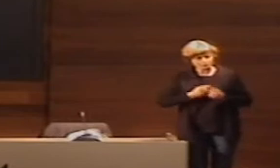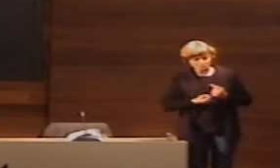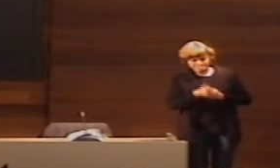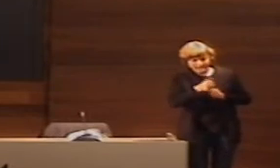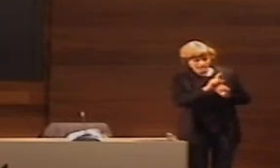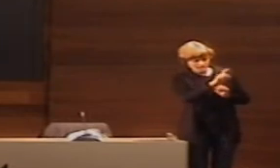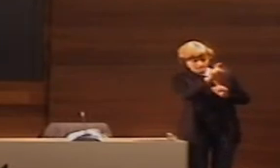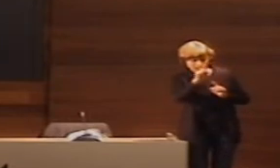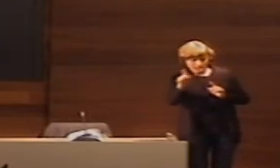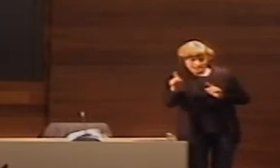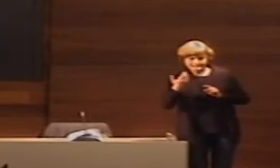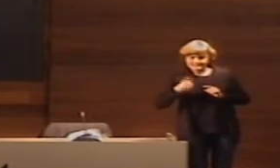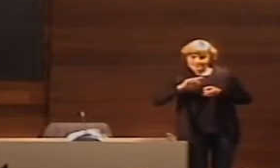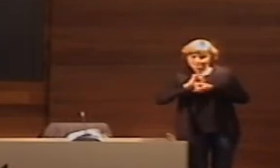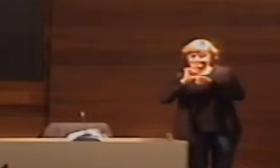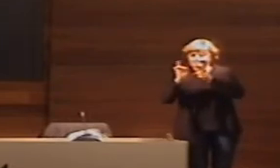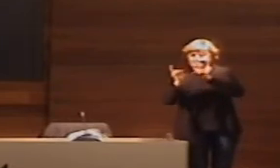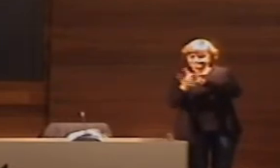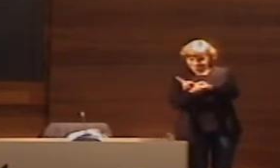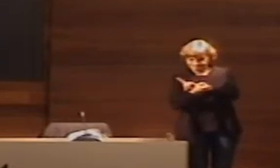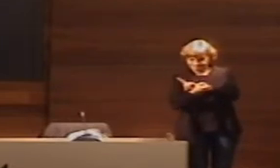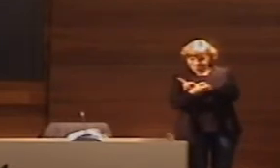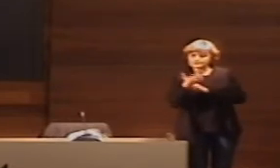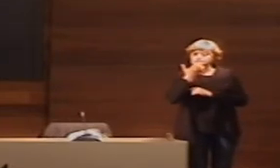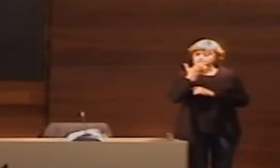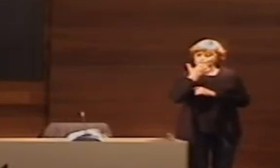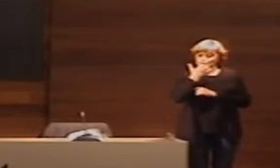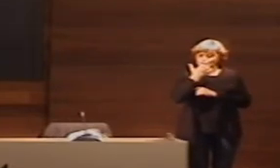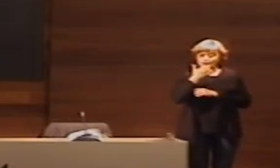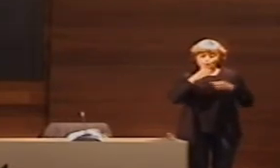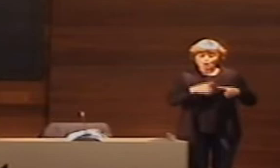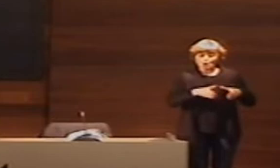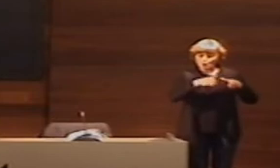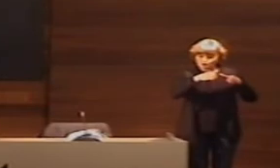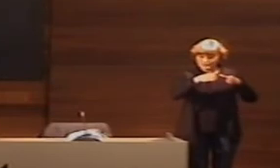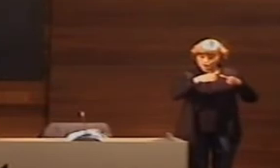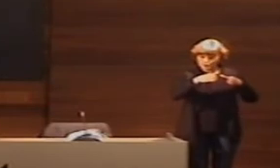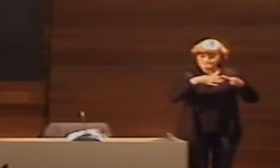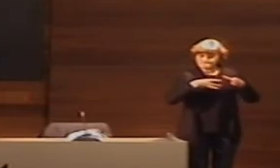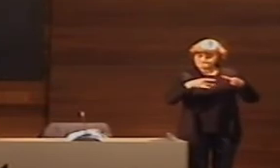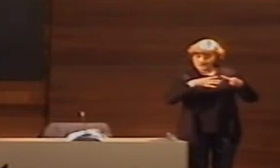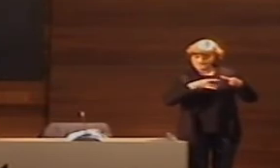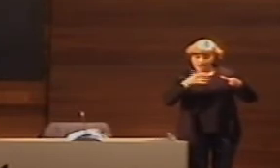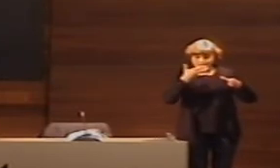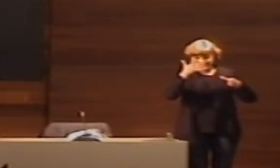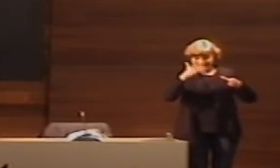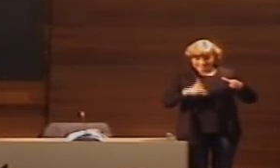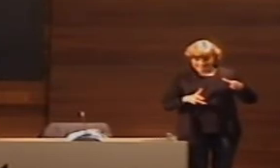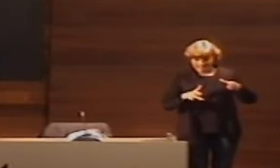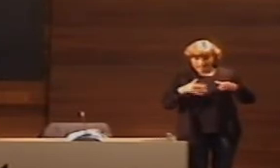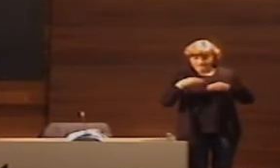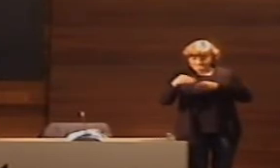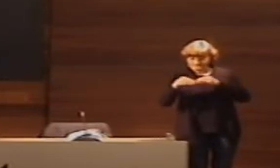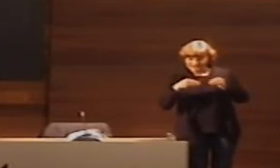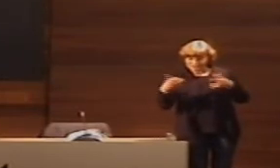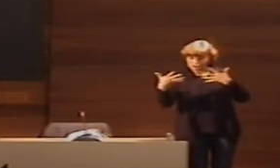funcionan así. Hay comunidades donde ya recogen, por ejemplo, junto en el mismo contenedor el papel, el cristal y los envases, ¿no? Es decir,